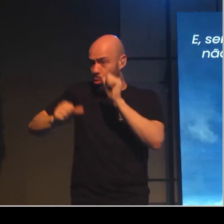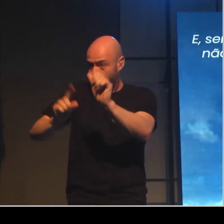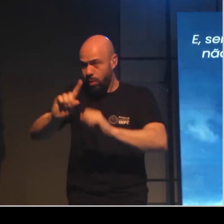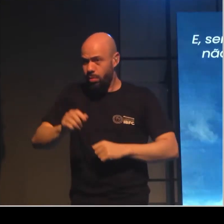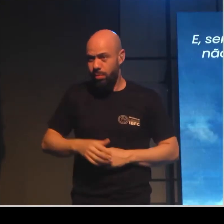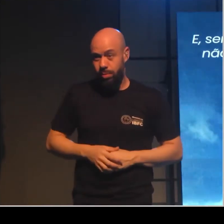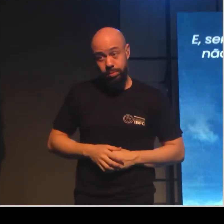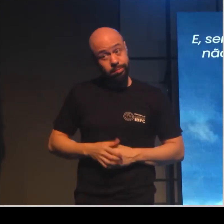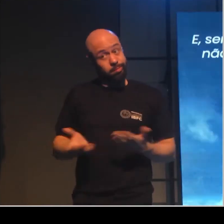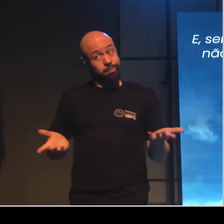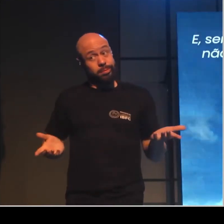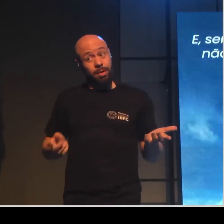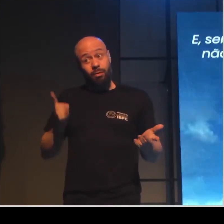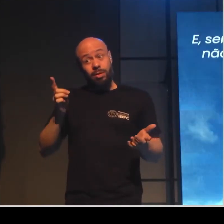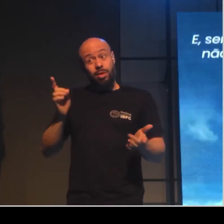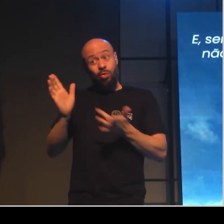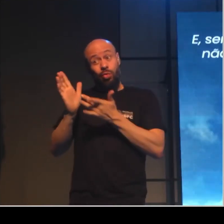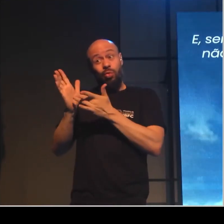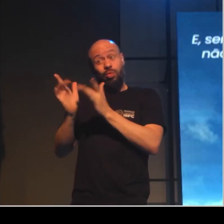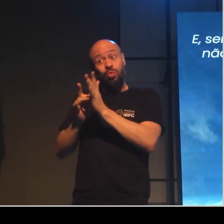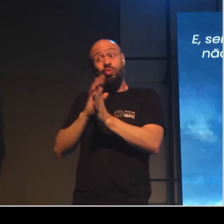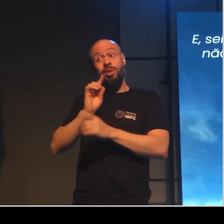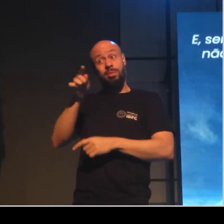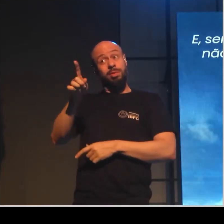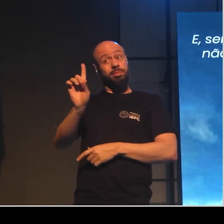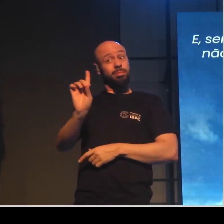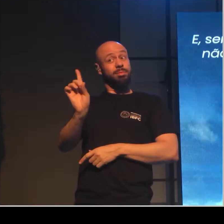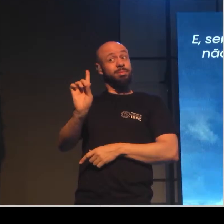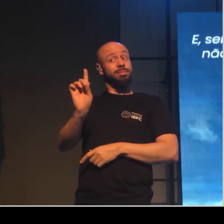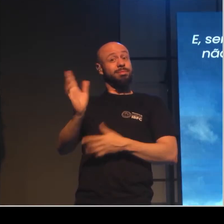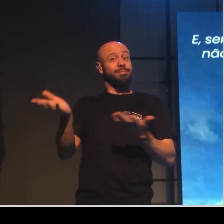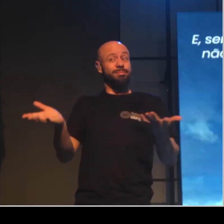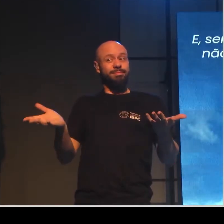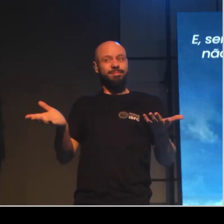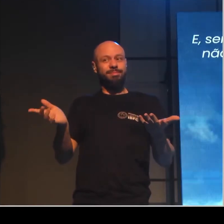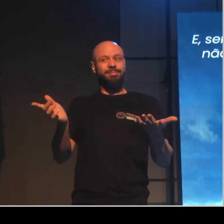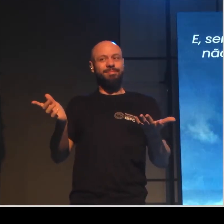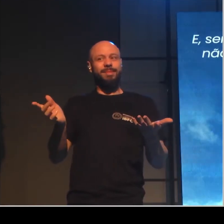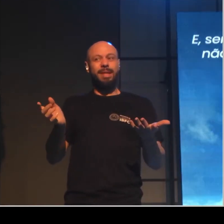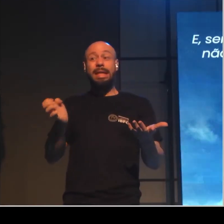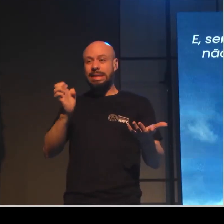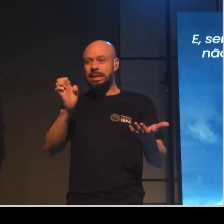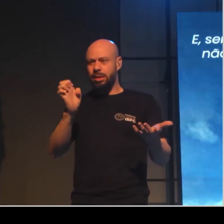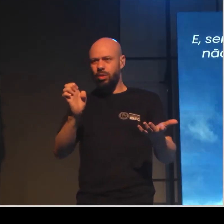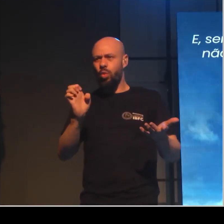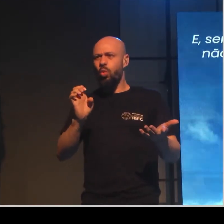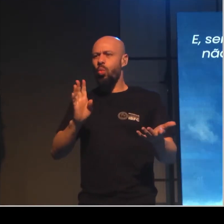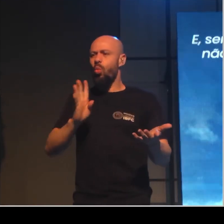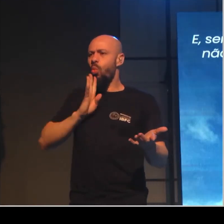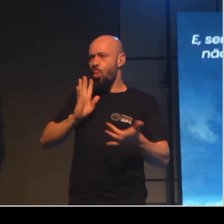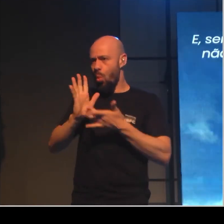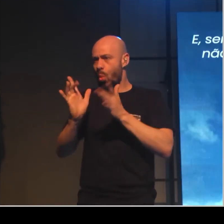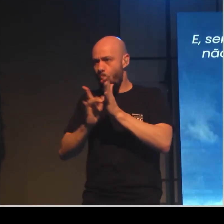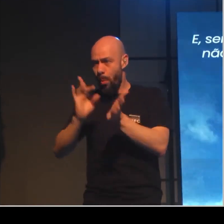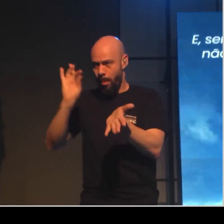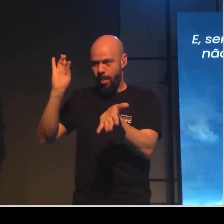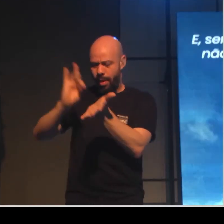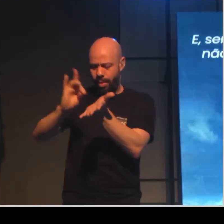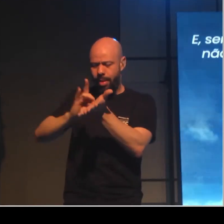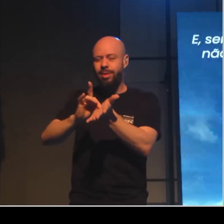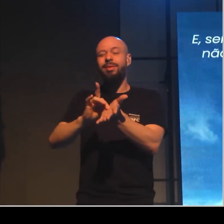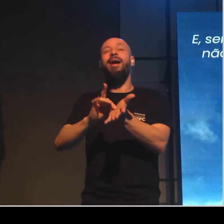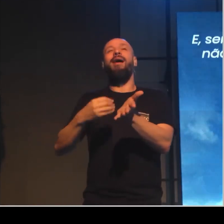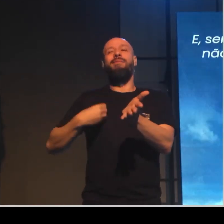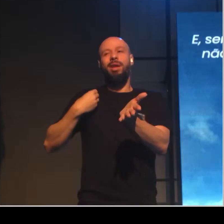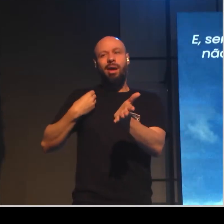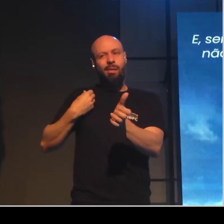encontrou. Essa é a verdade, porque é impossível alguém encontrar um Deus tão grande quanto o nosso Deus e não ter a